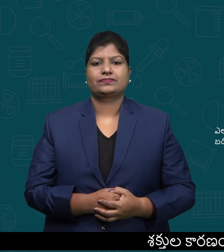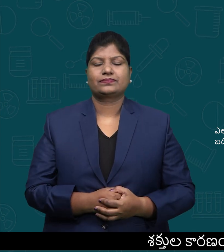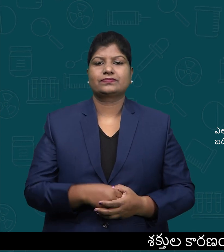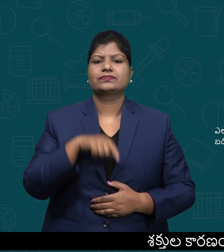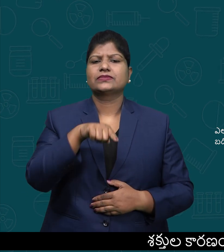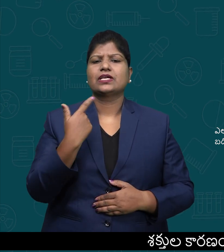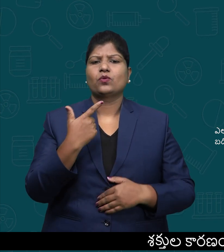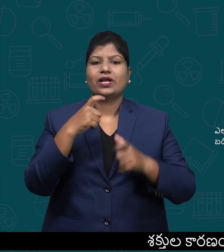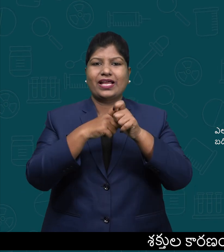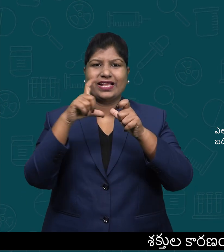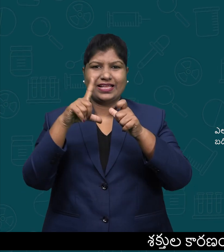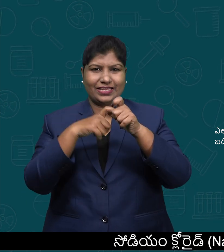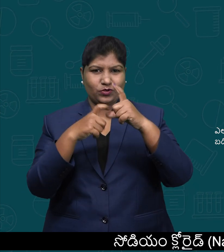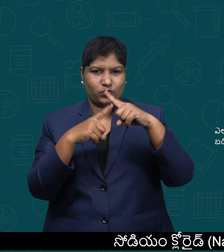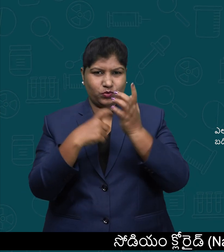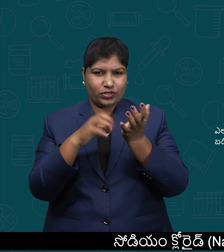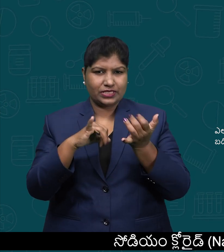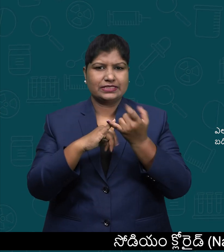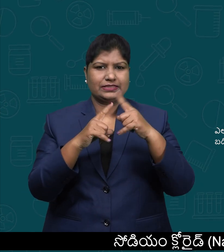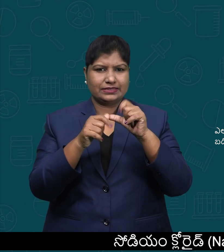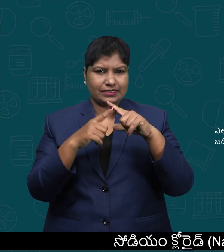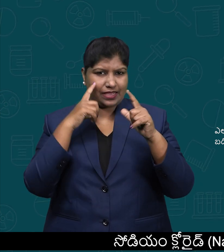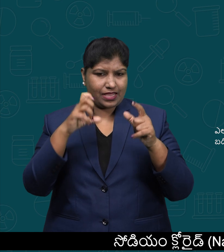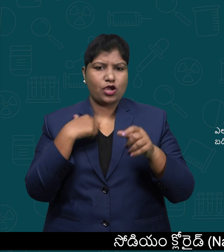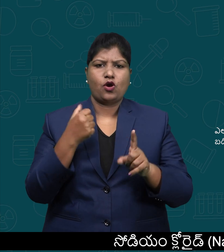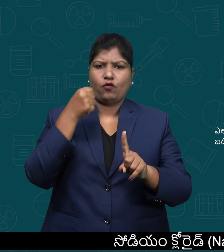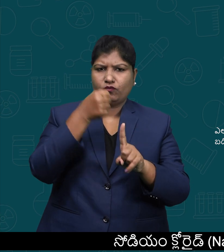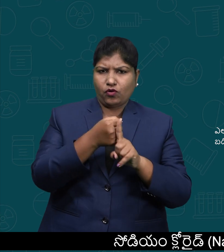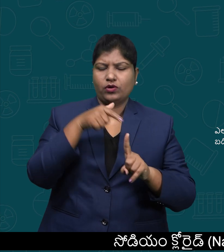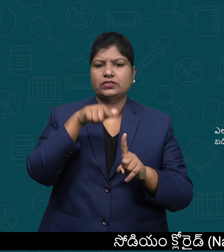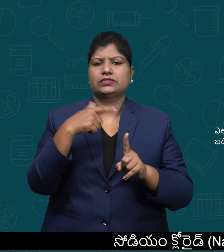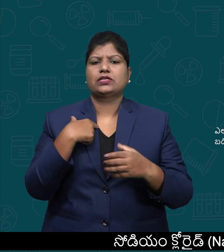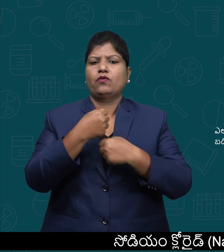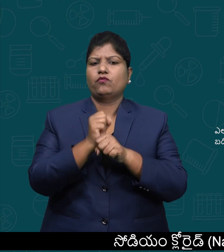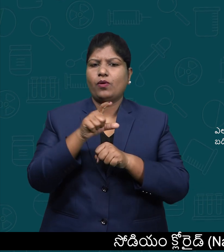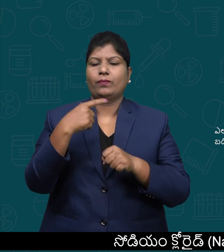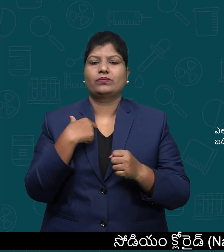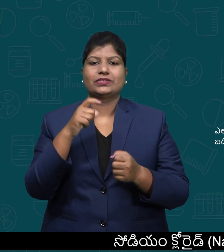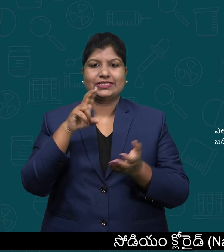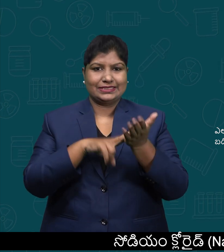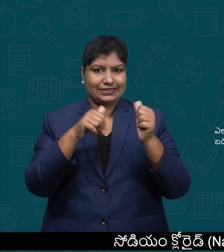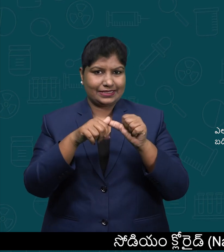ఒకటి ఆకర్షితులై సోడియం క్లోరైడ్ NaCl సమ్మేళనాన్ని ఏర్పరుస్తాయి.